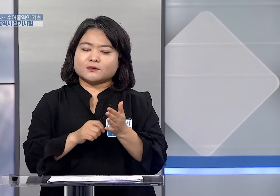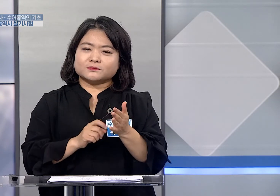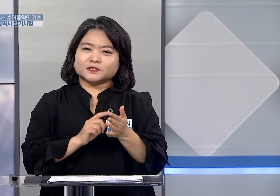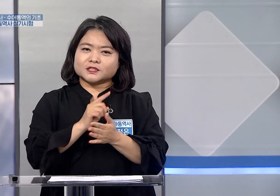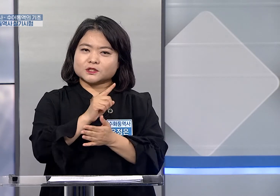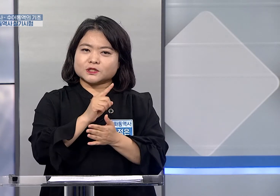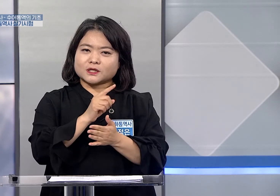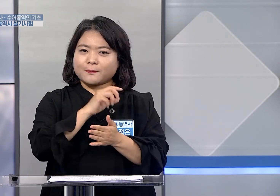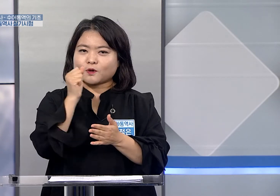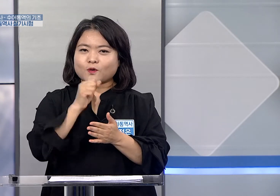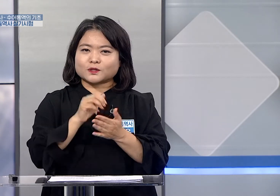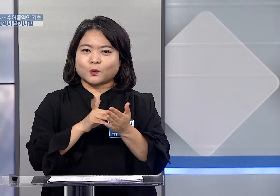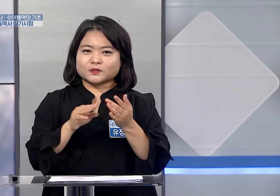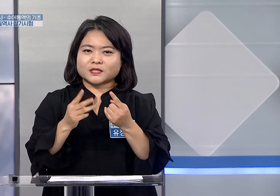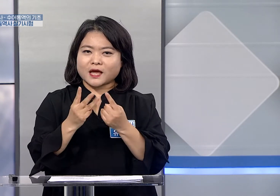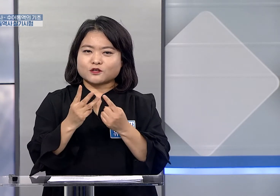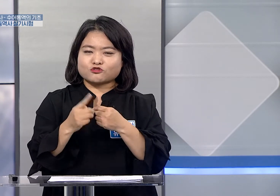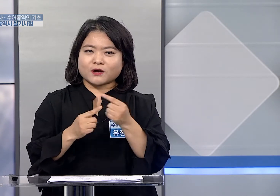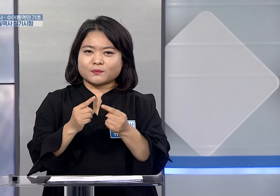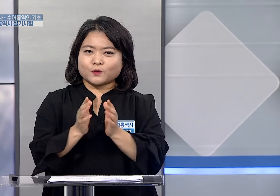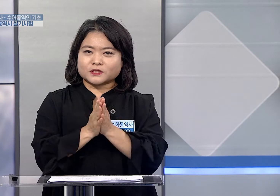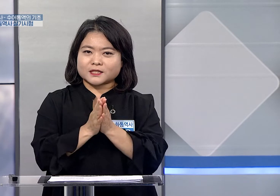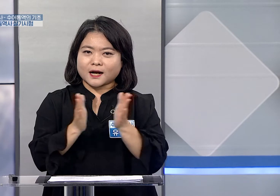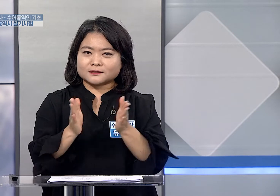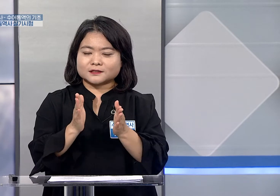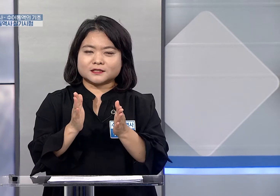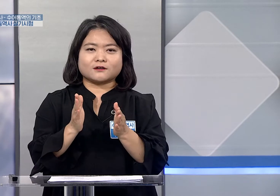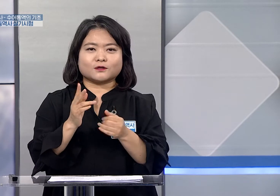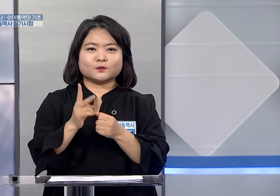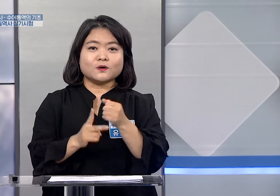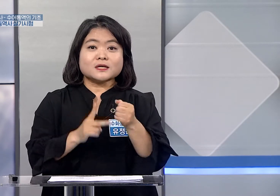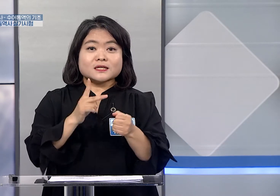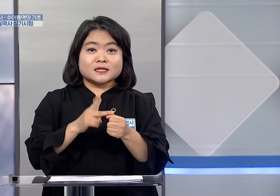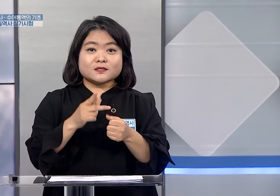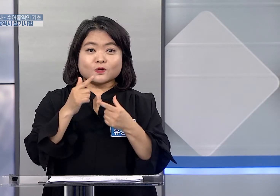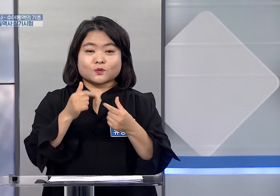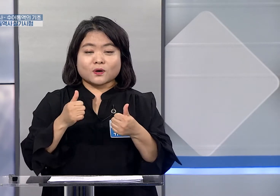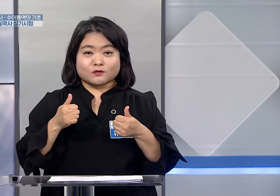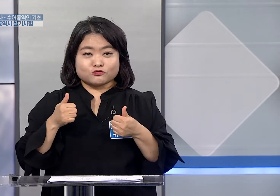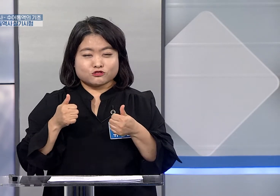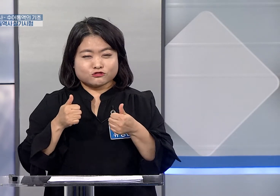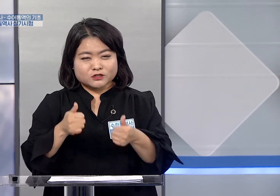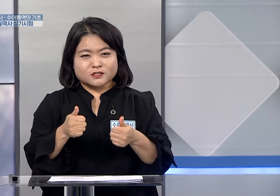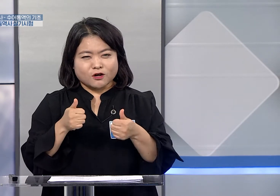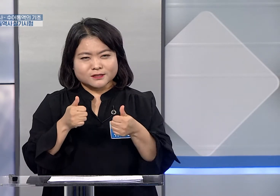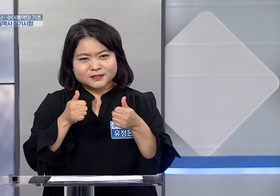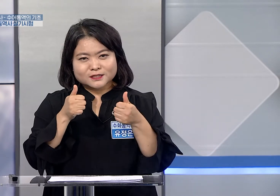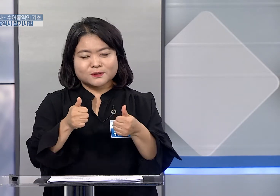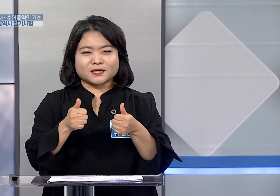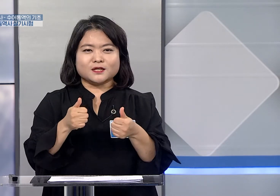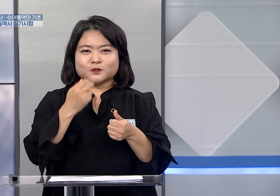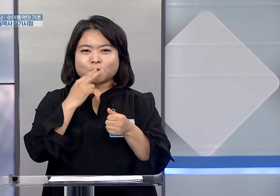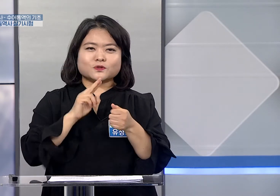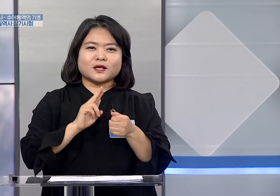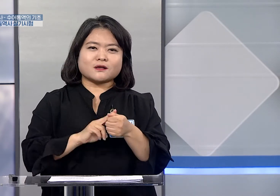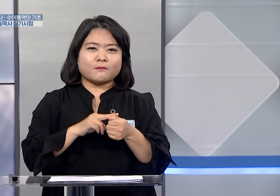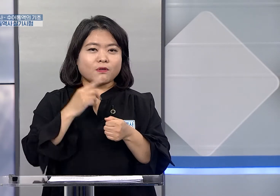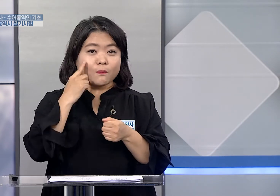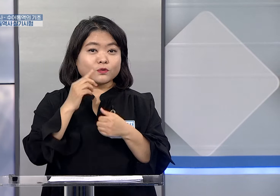필기시험 응시 합격과 동시에 수화를 배우기 시작하시더라도 2년 동안 꾸준히 열심히 도전해서 한번